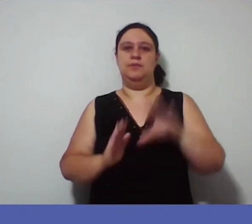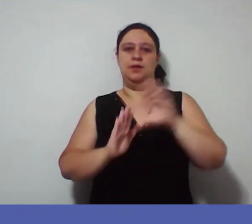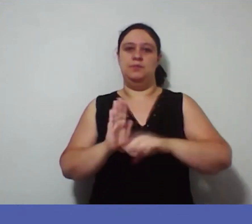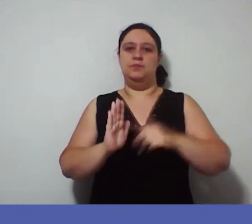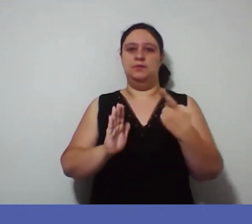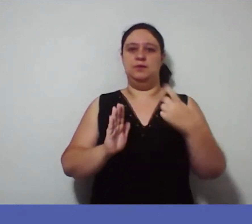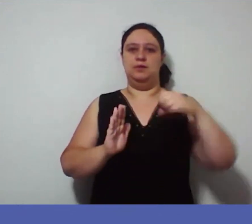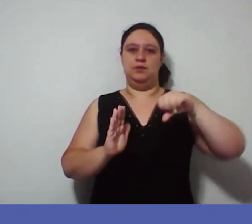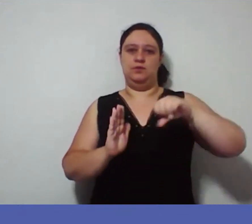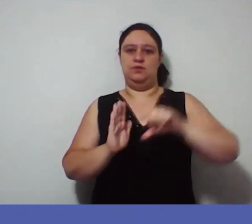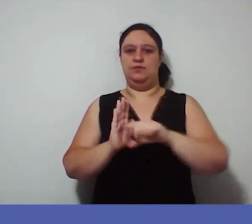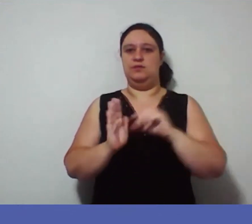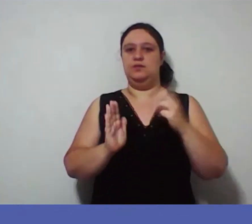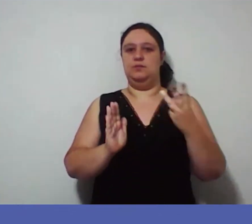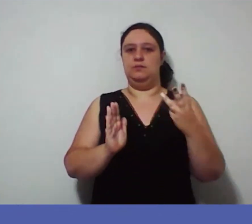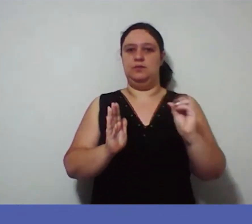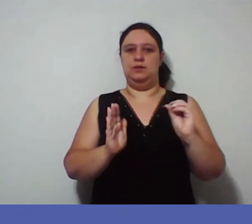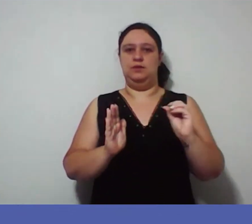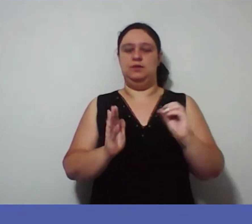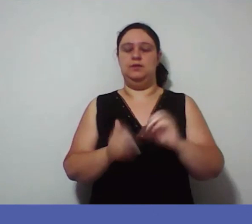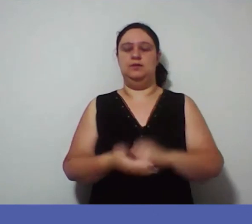interessante. Do nada